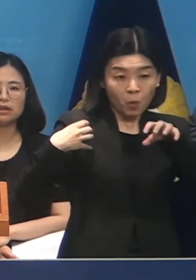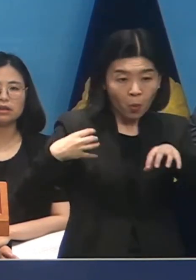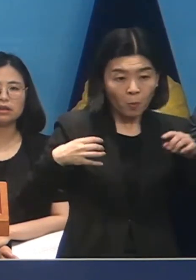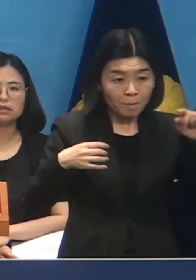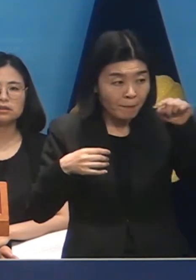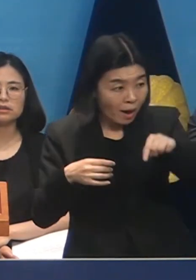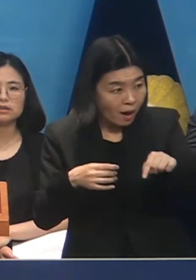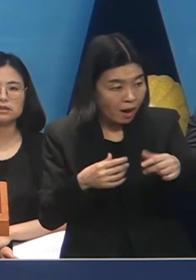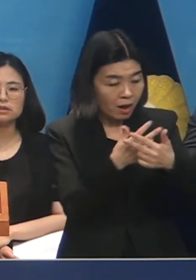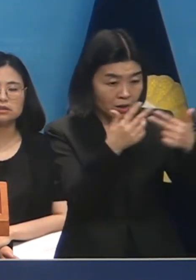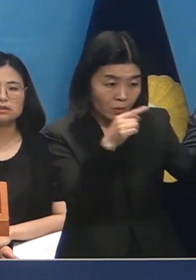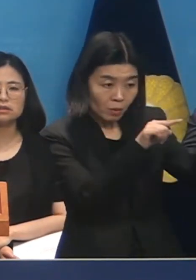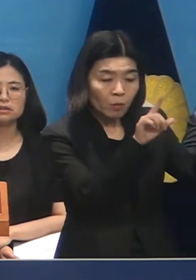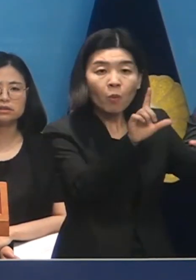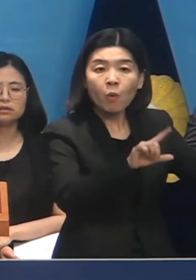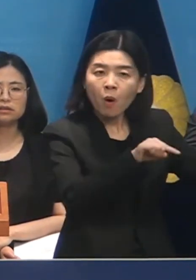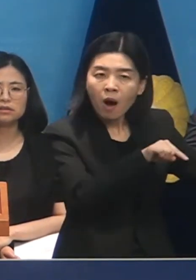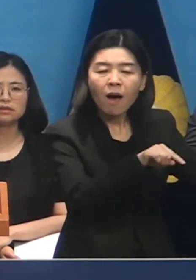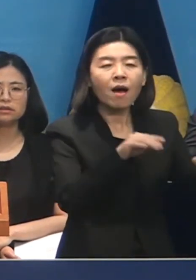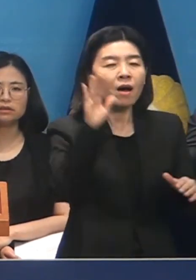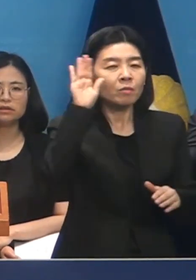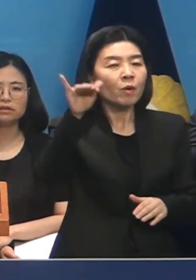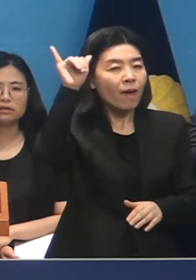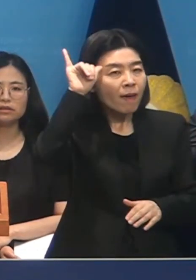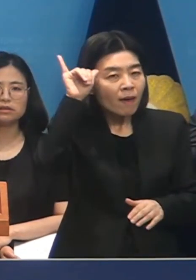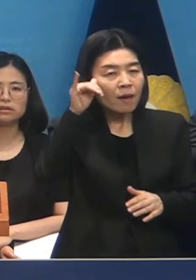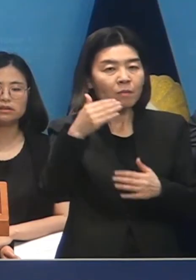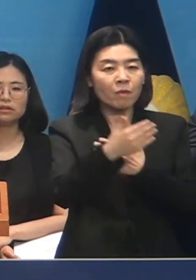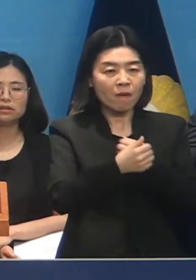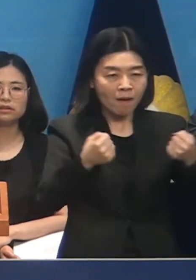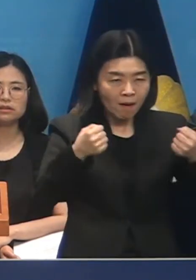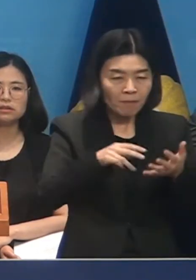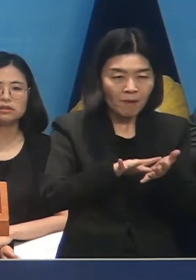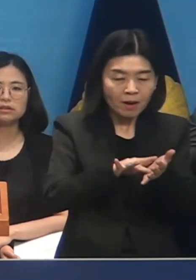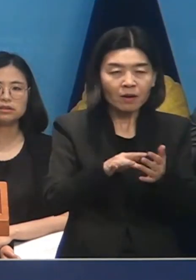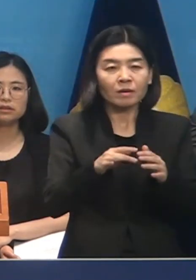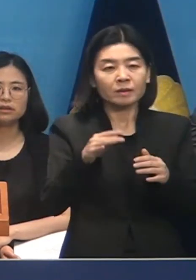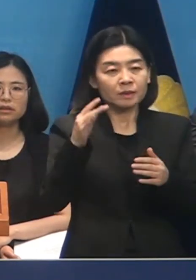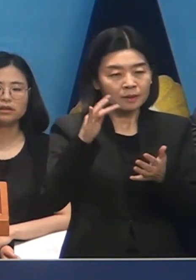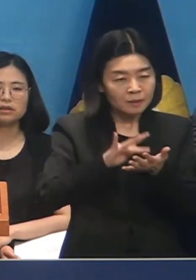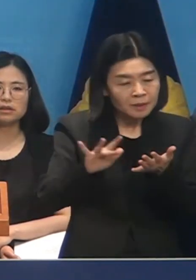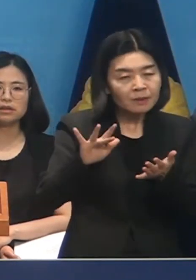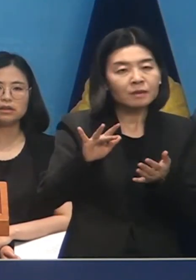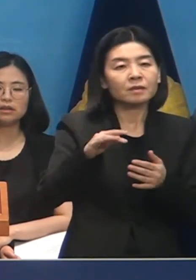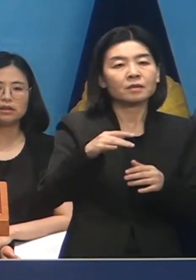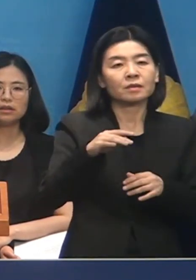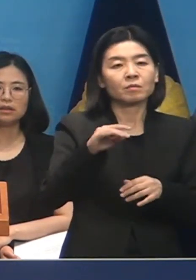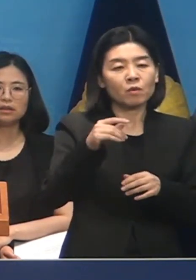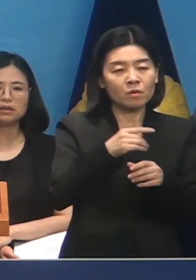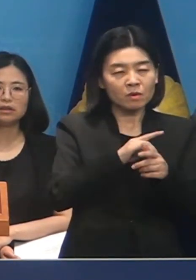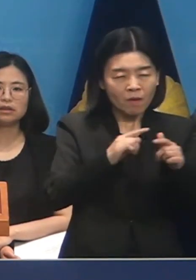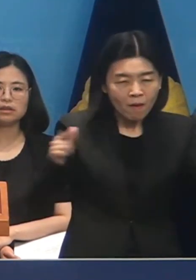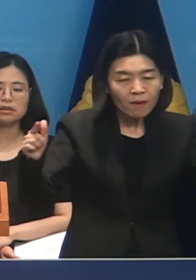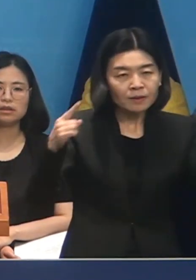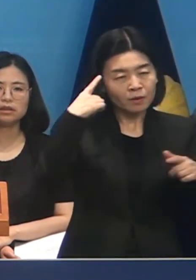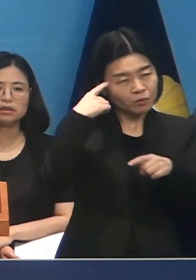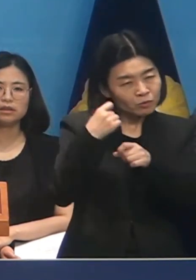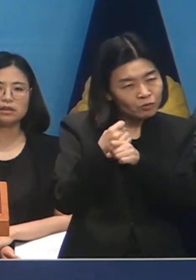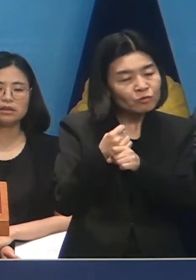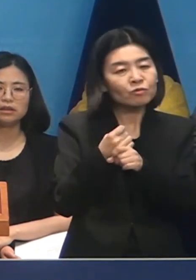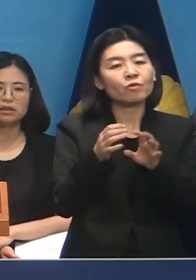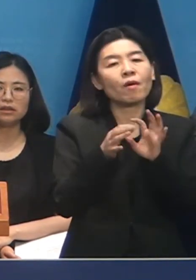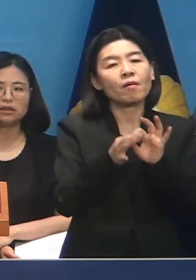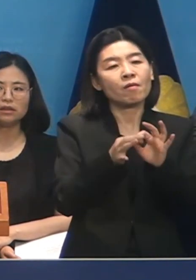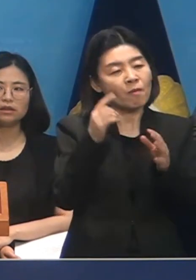앞으로 AI도 바이오, 모트론, 스마트 시티, 스마트 팩토리와 같은 여러 R&D에 관련된 관심이 있으실